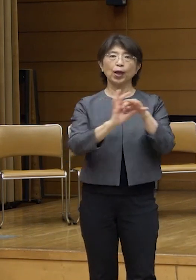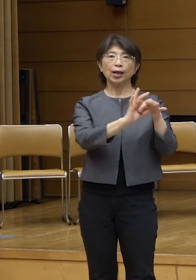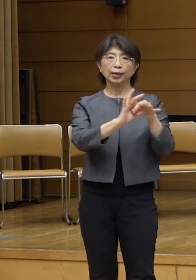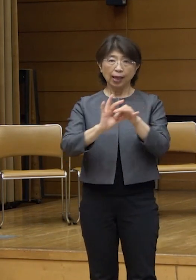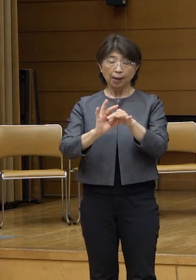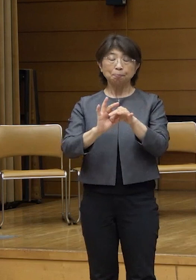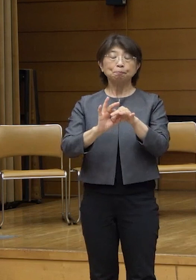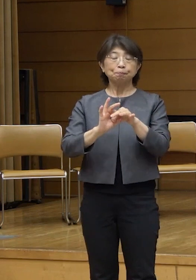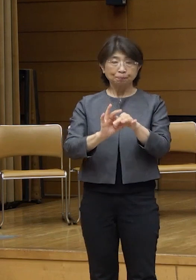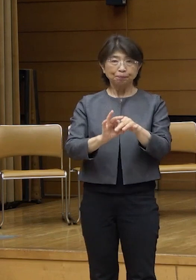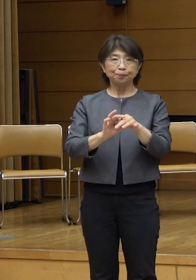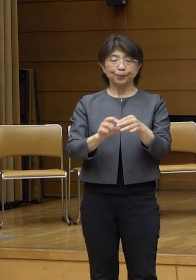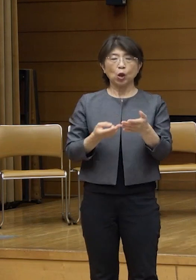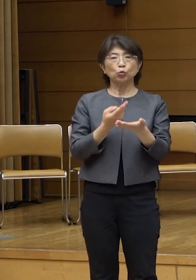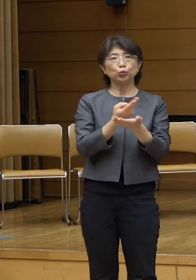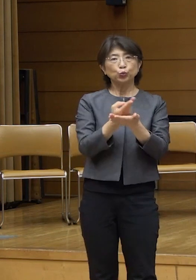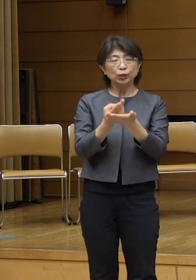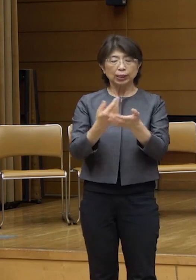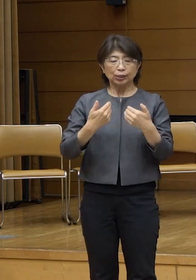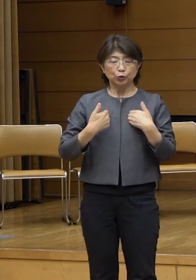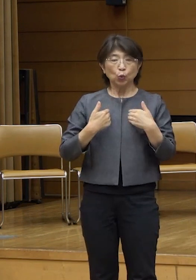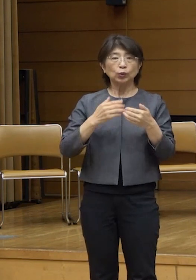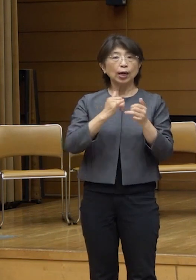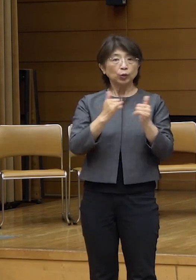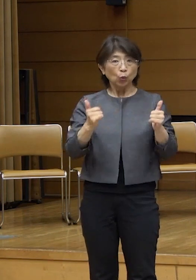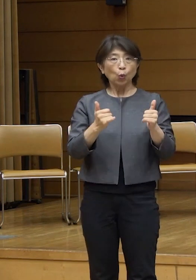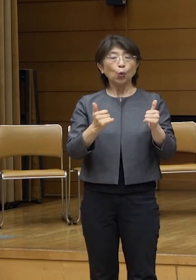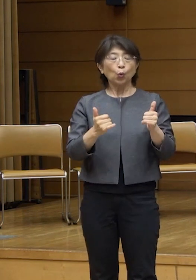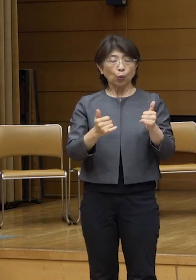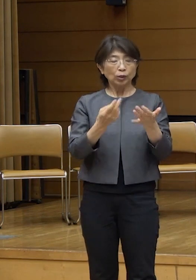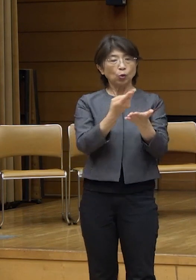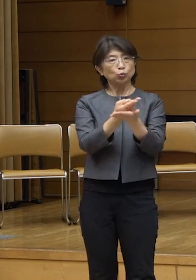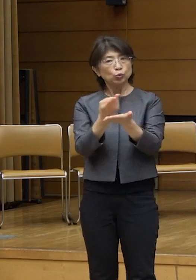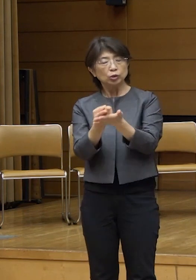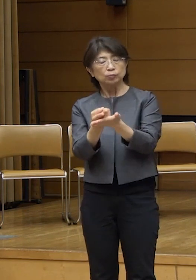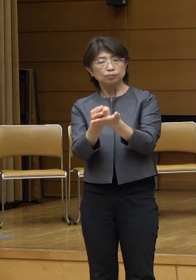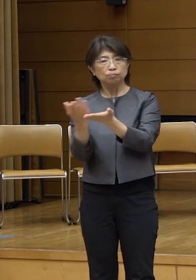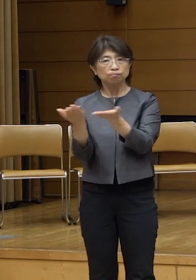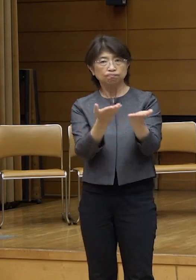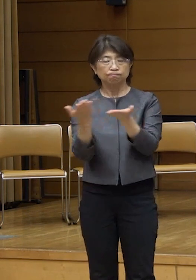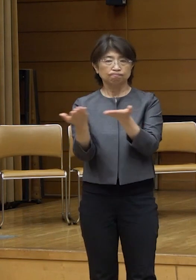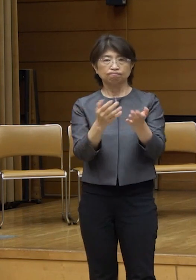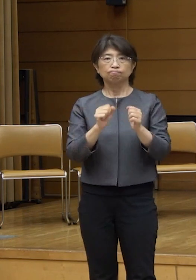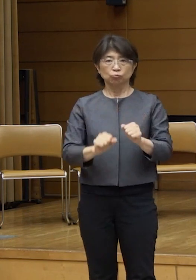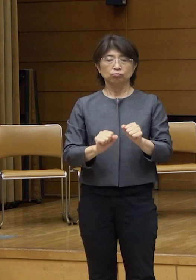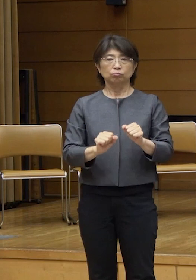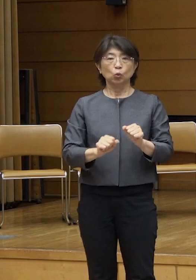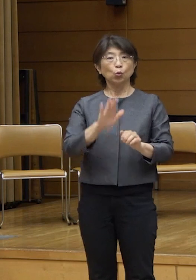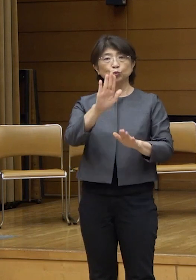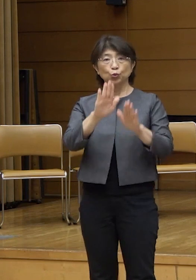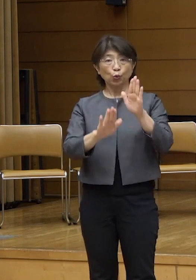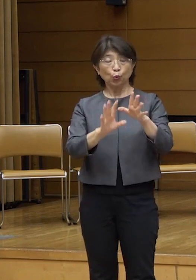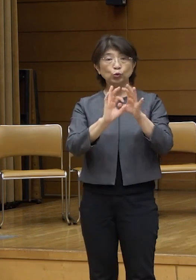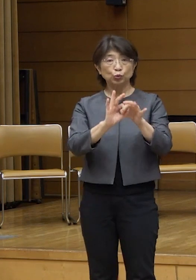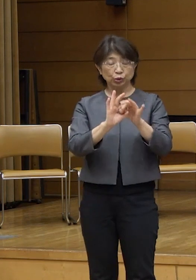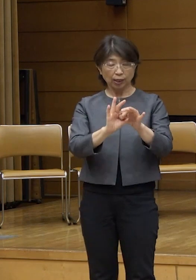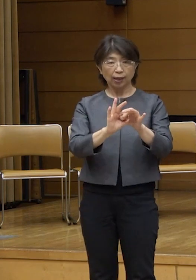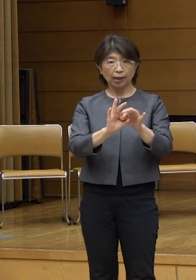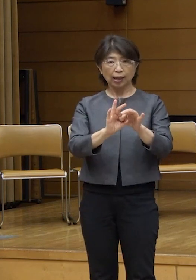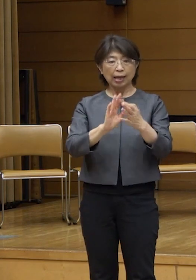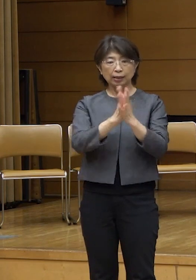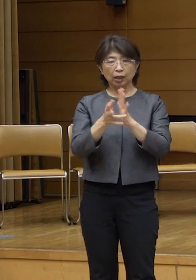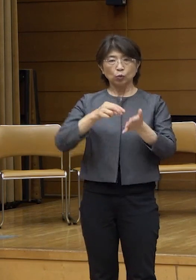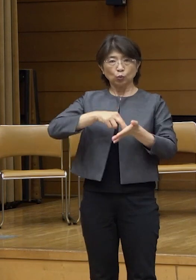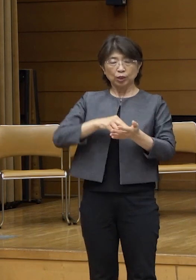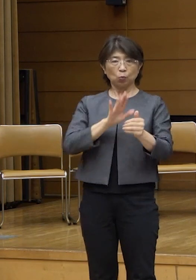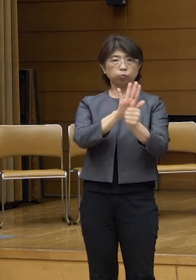が必要な人については、入院をしていただいているということになっています。で、この状況について、我々としてもフォローアップをさせていただ